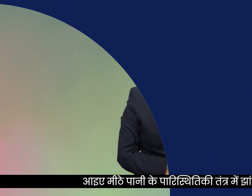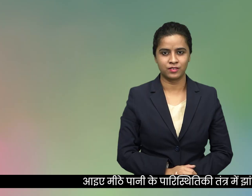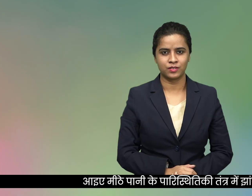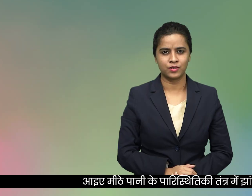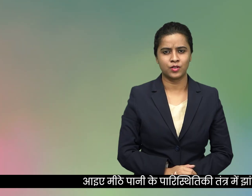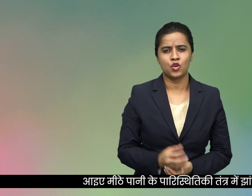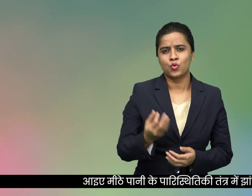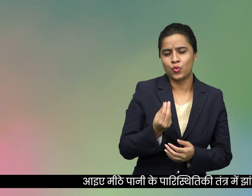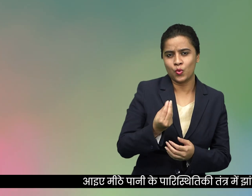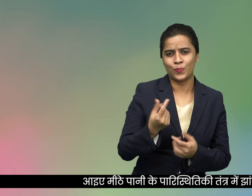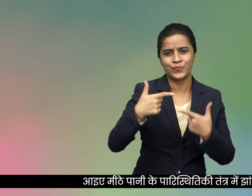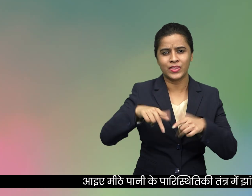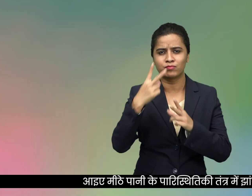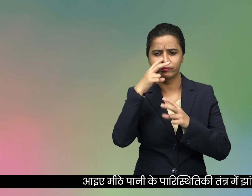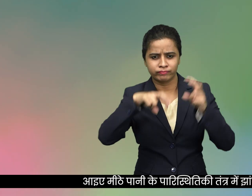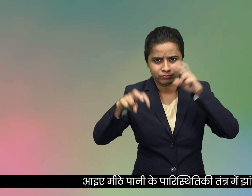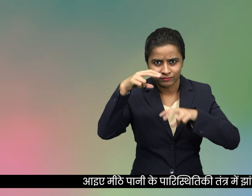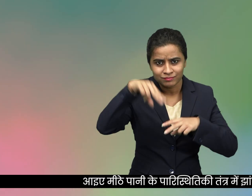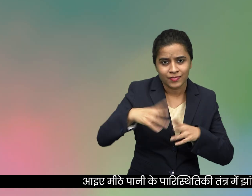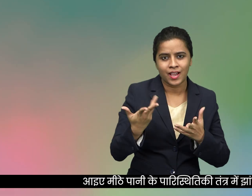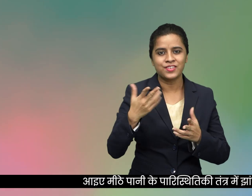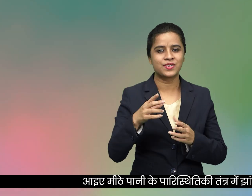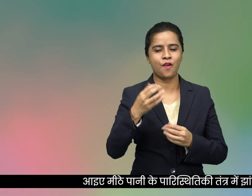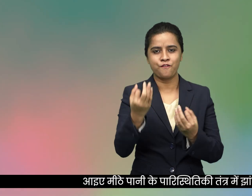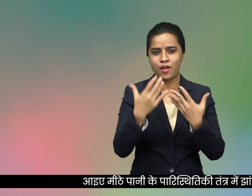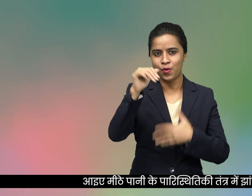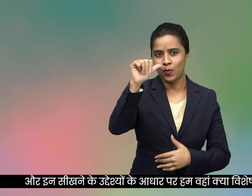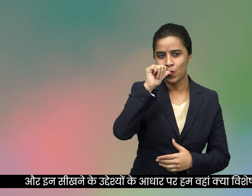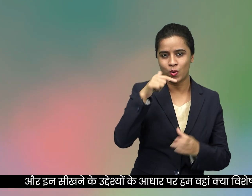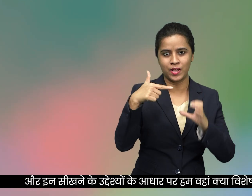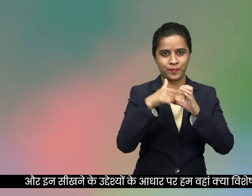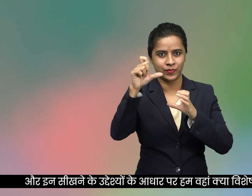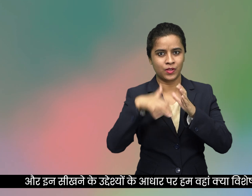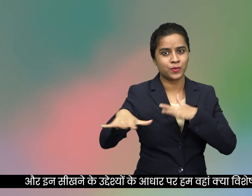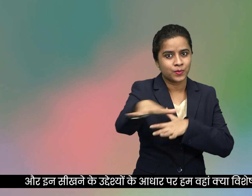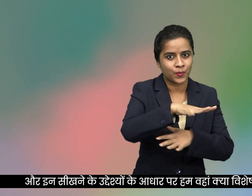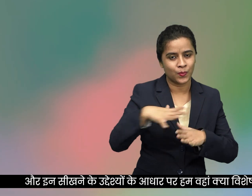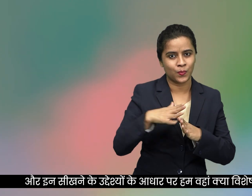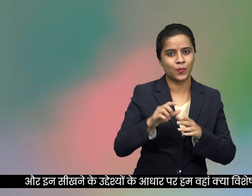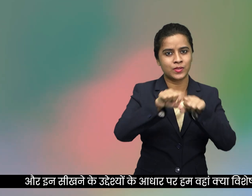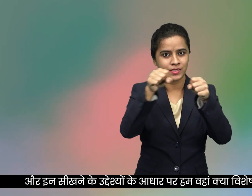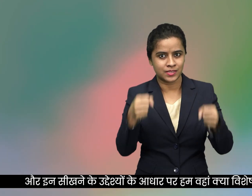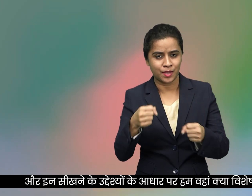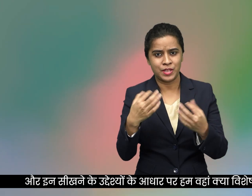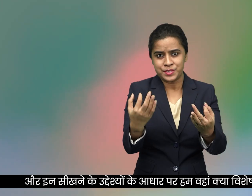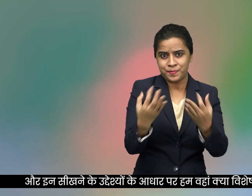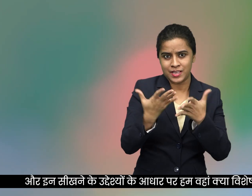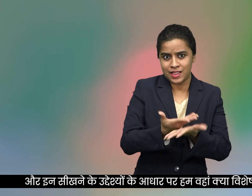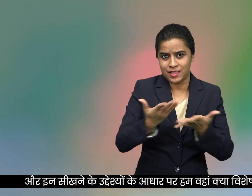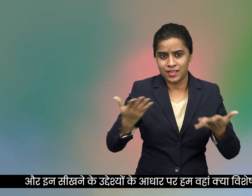आइए मीठे पानी के पारिस्थितिकी तंत्र में झोंके और इन सीखने के उपदेशों के आधार पर हम वहाँ क्या